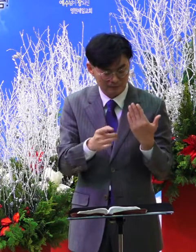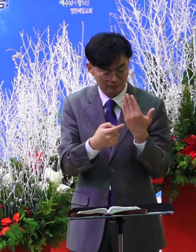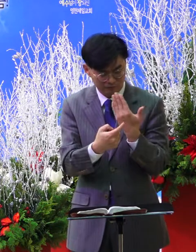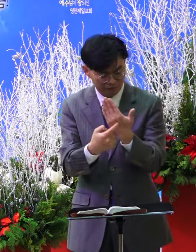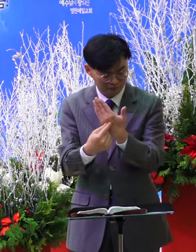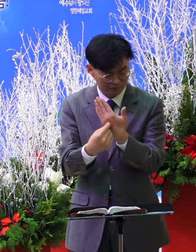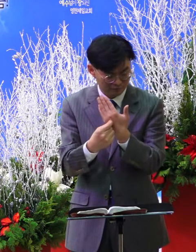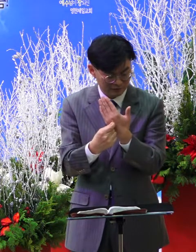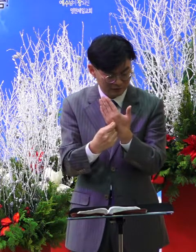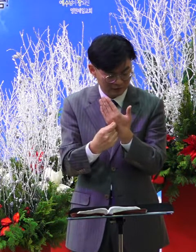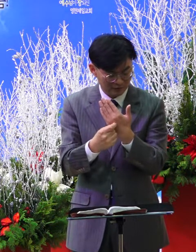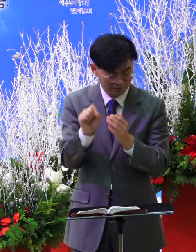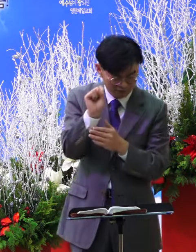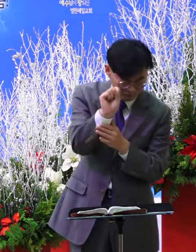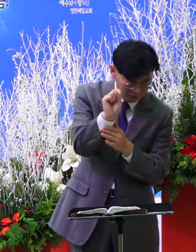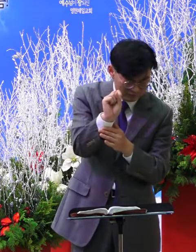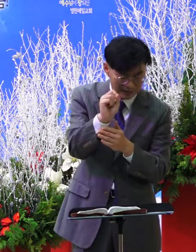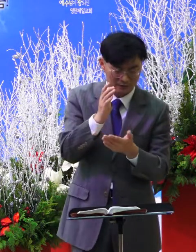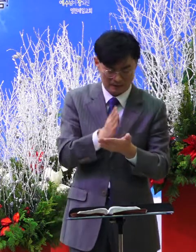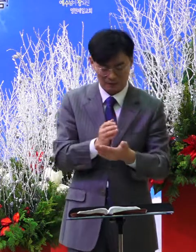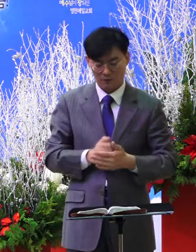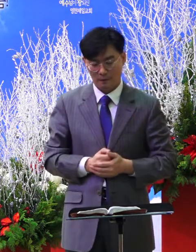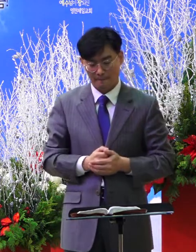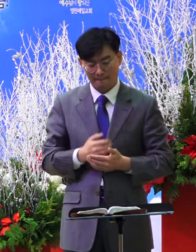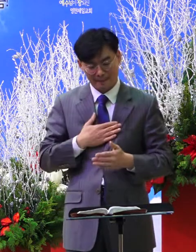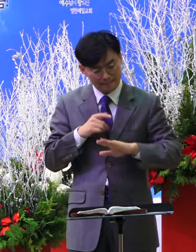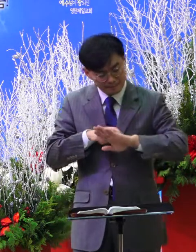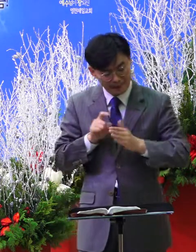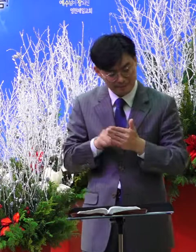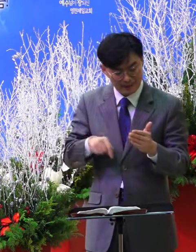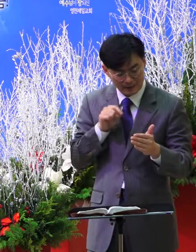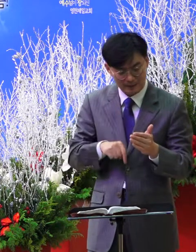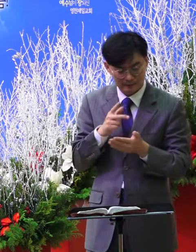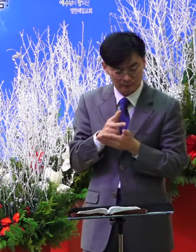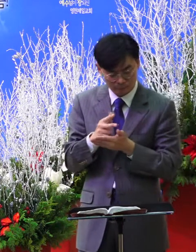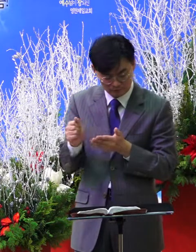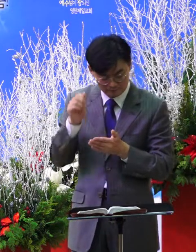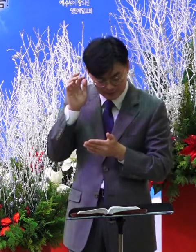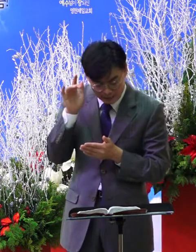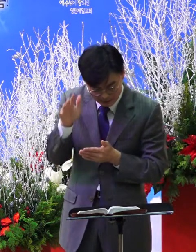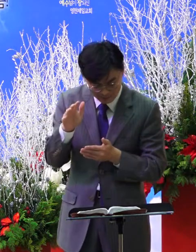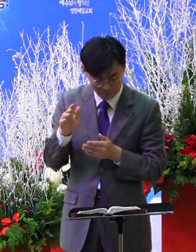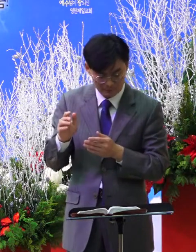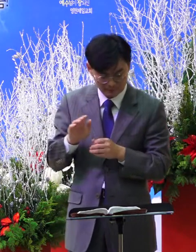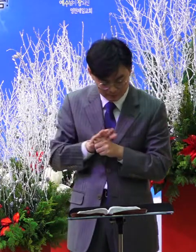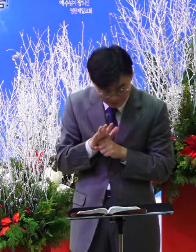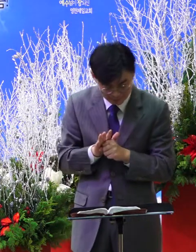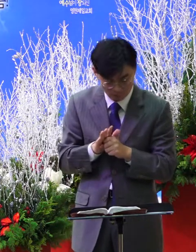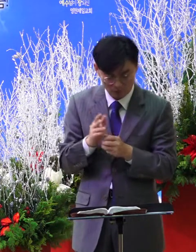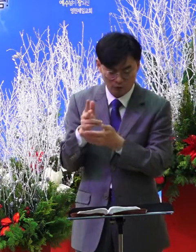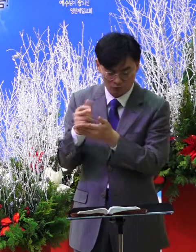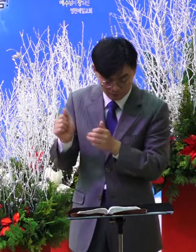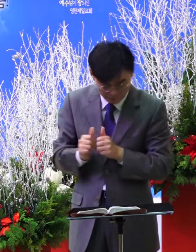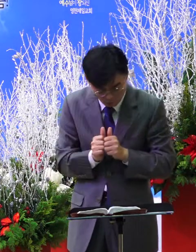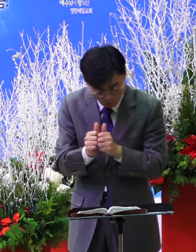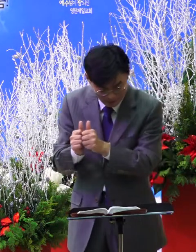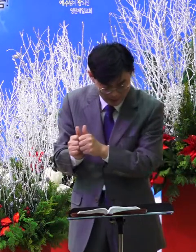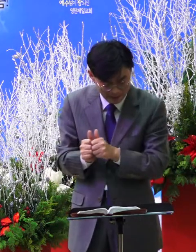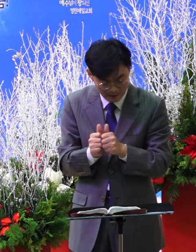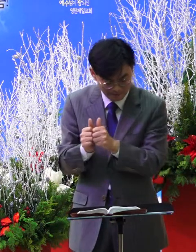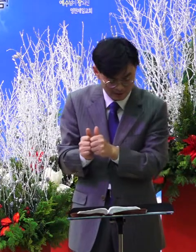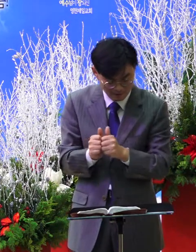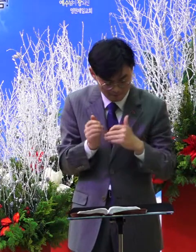마음의 중심으로 주님을 사랑하고 사모하고 주님과 동행하며 그렇게 마지막 때를 준비하는